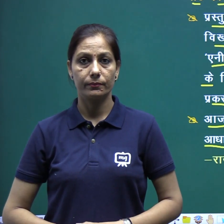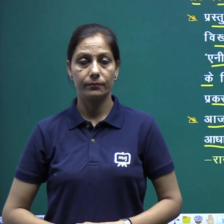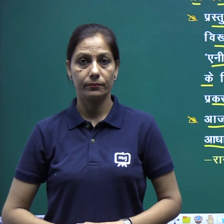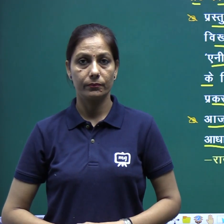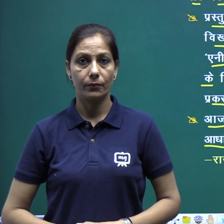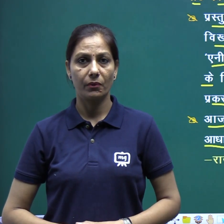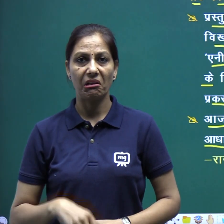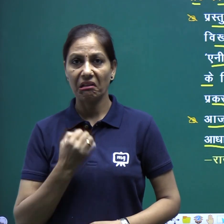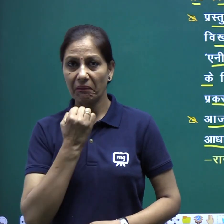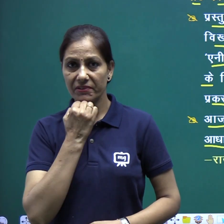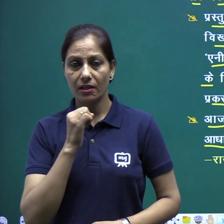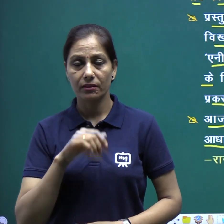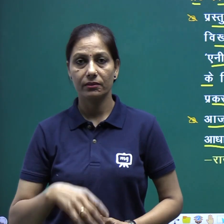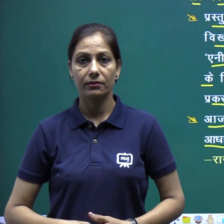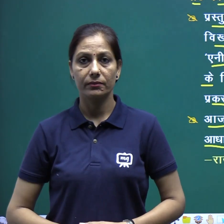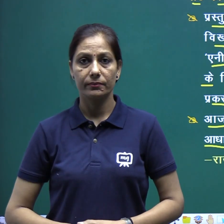विषाक्त